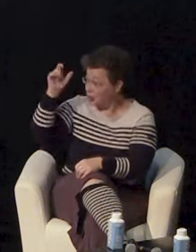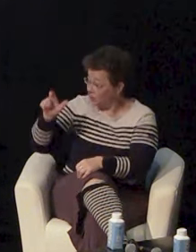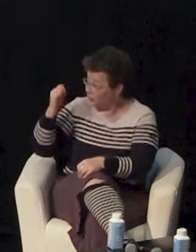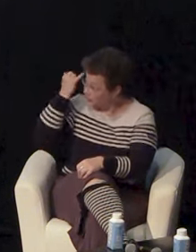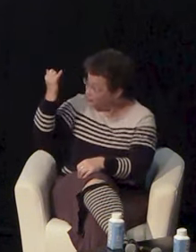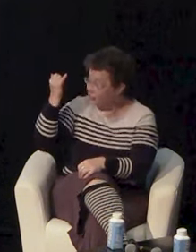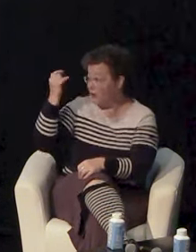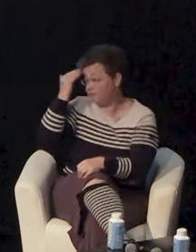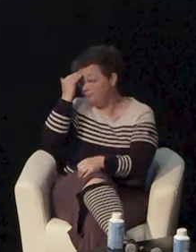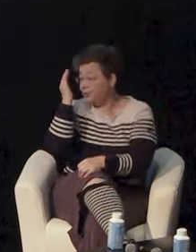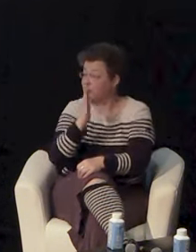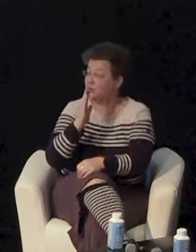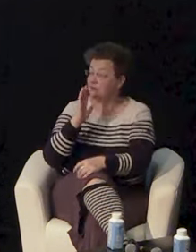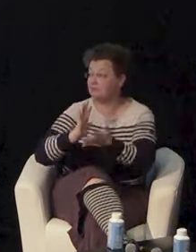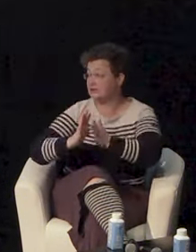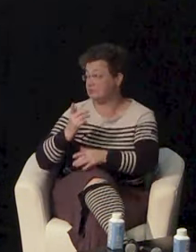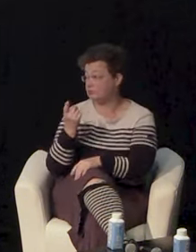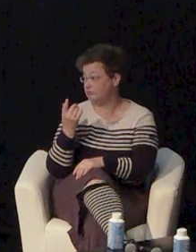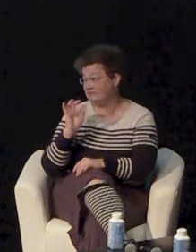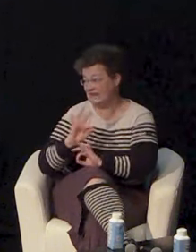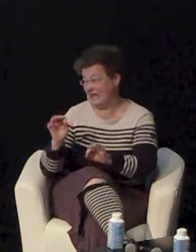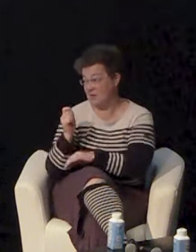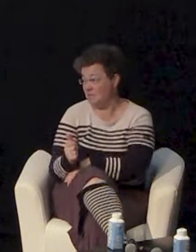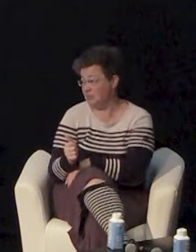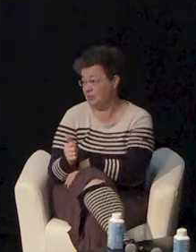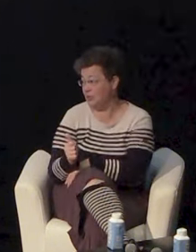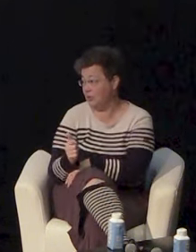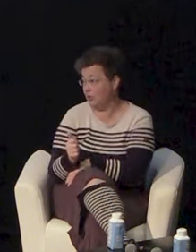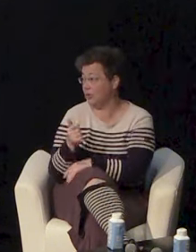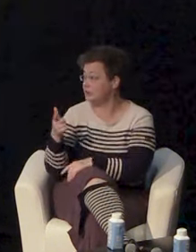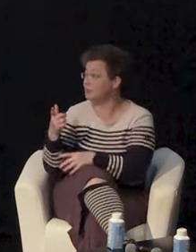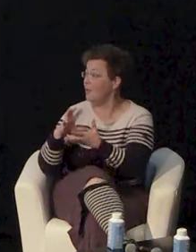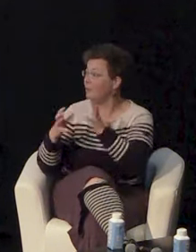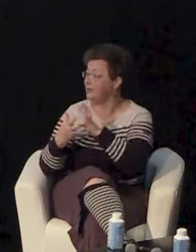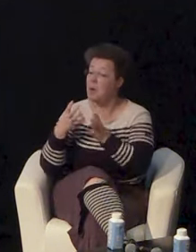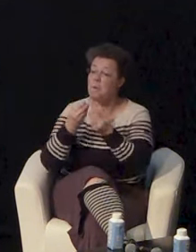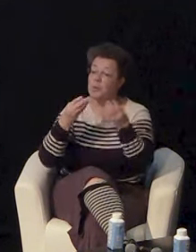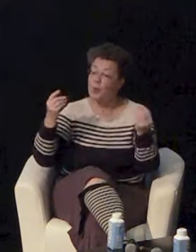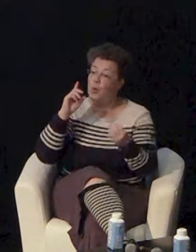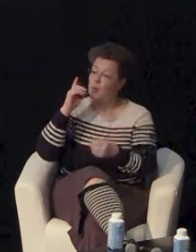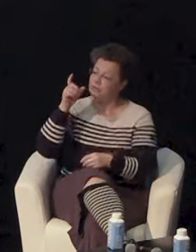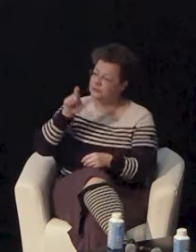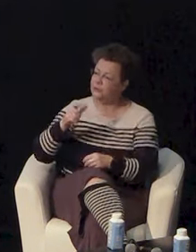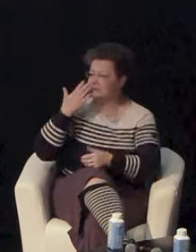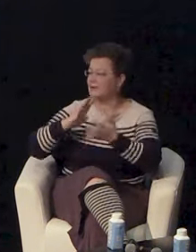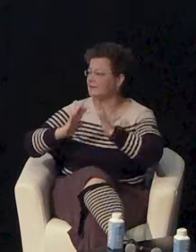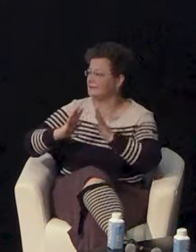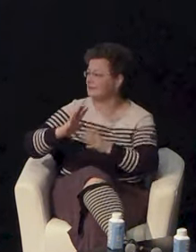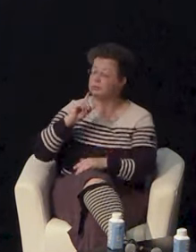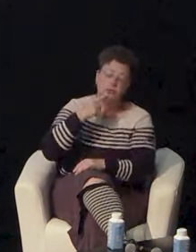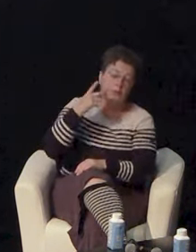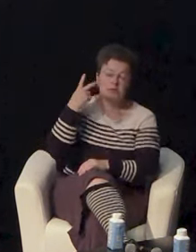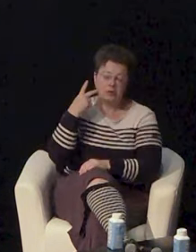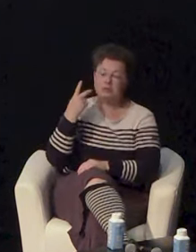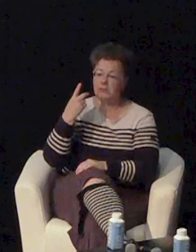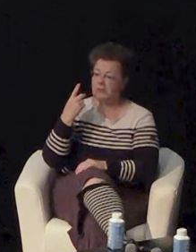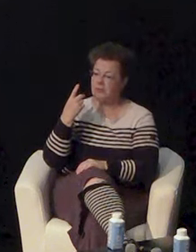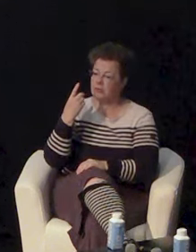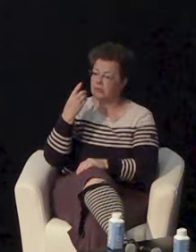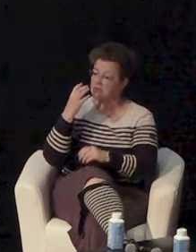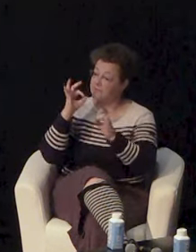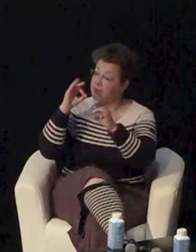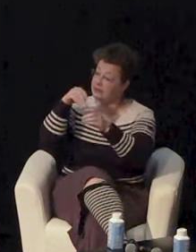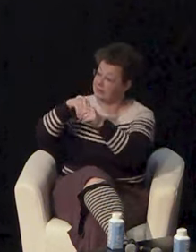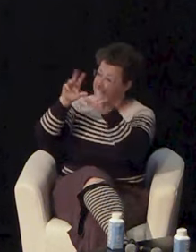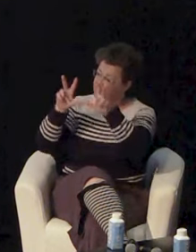il manque aussi beaucoup d'ingénieurs qui signent. Il y en a très, très peu. Et donc, c'est compliqué. C'est-à-dire qu'il y a des gens